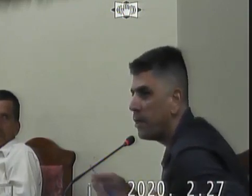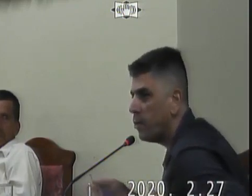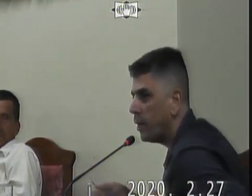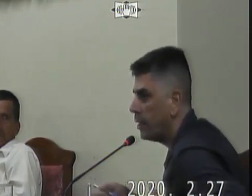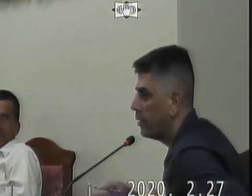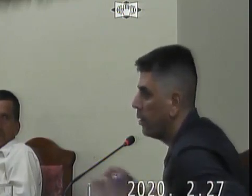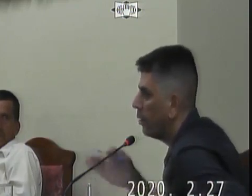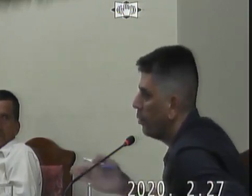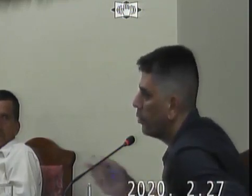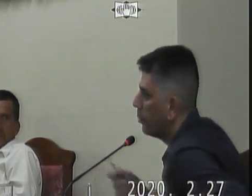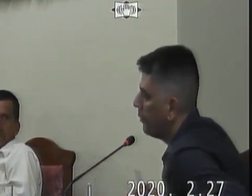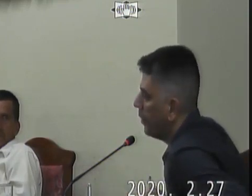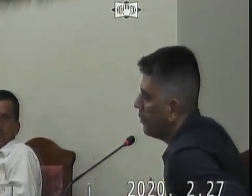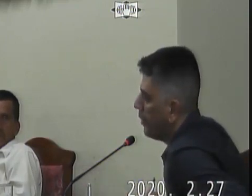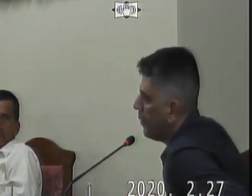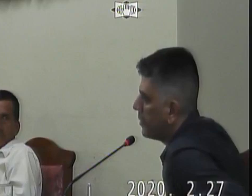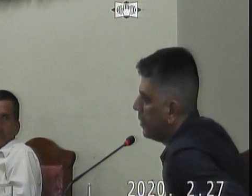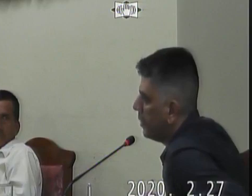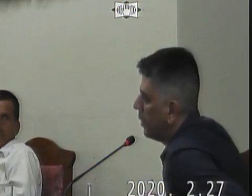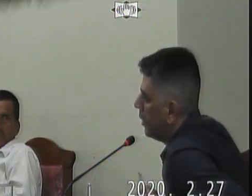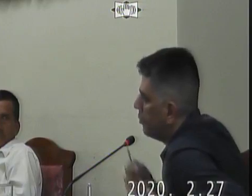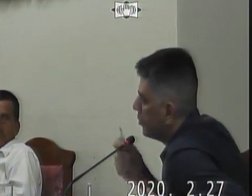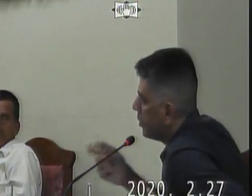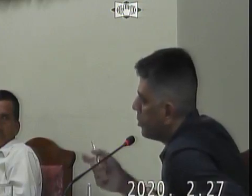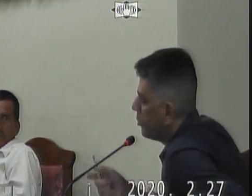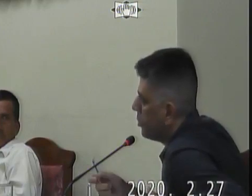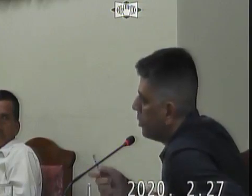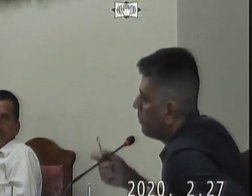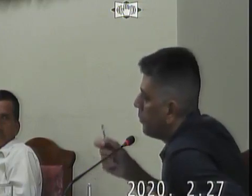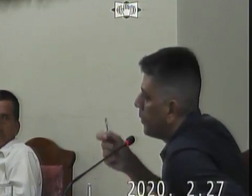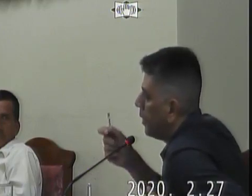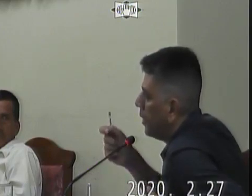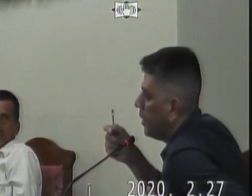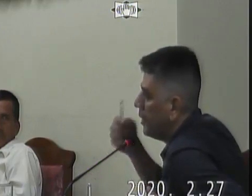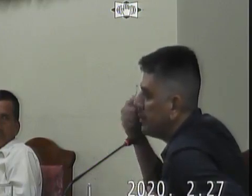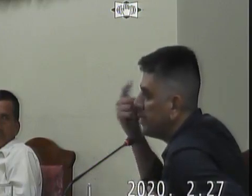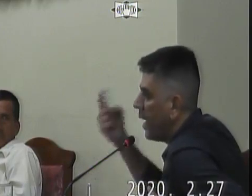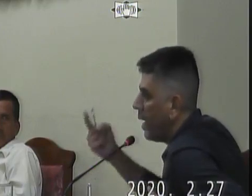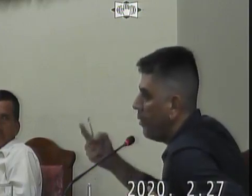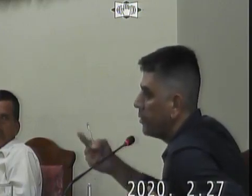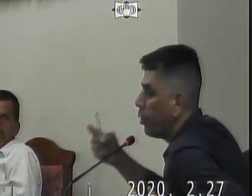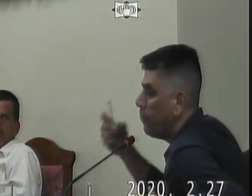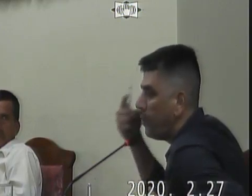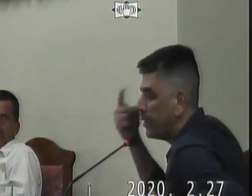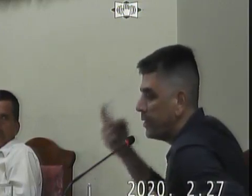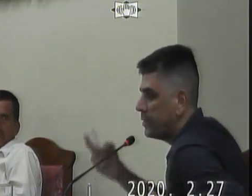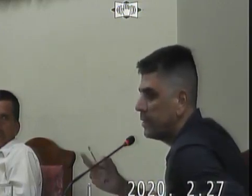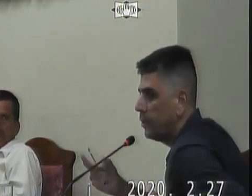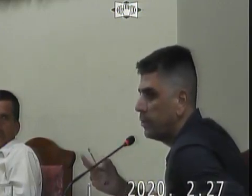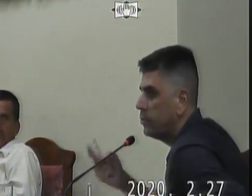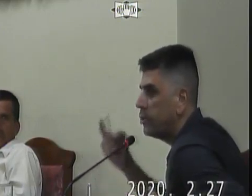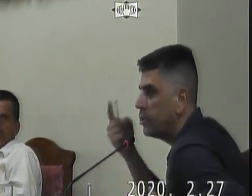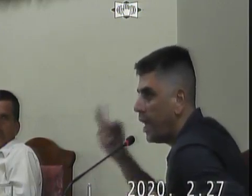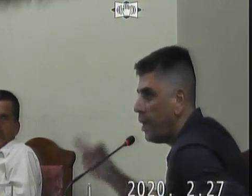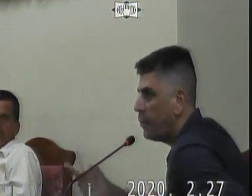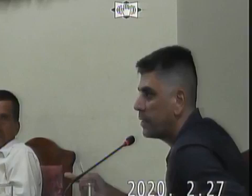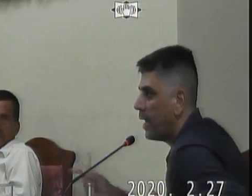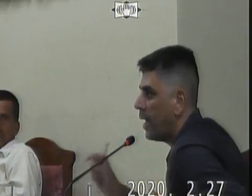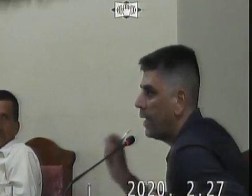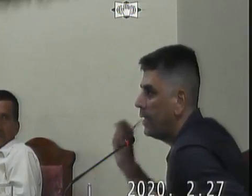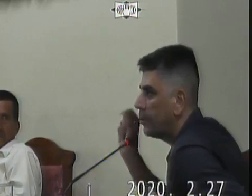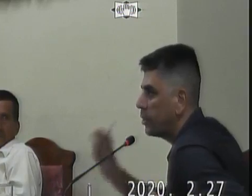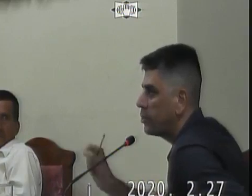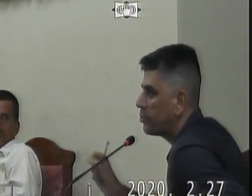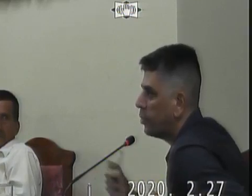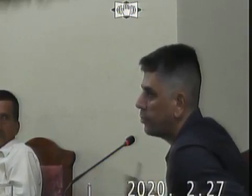é uma vergonha o que o prefeito vem fazer no sentido de iniciar e tomar uma decisão de já aumentar